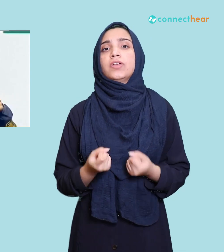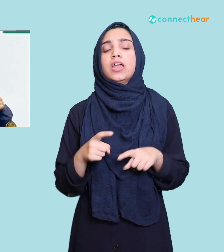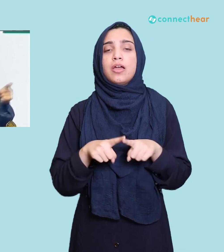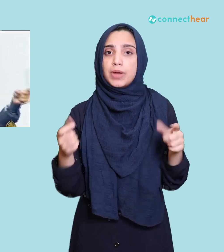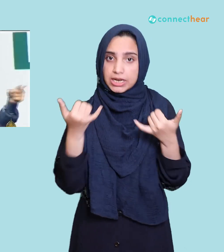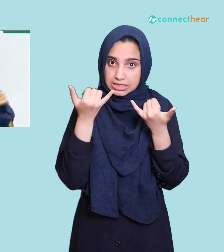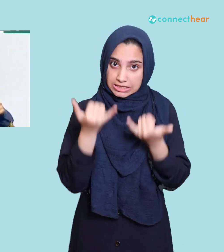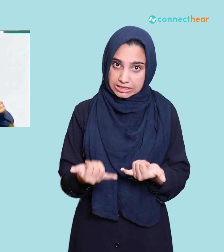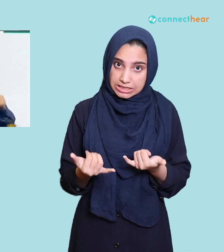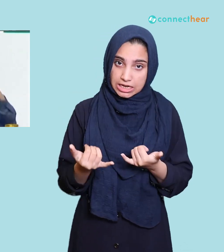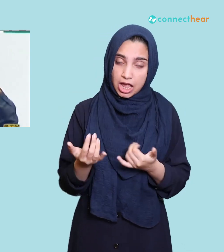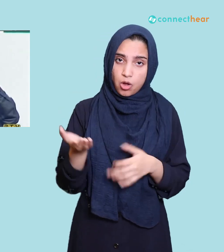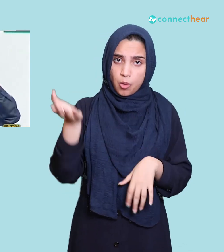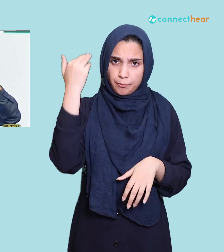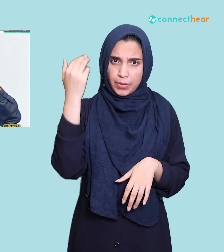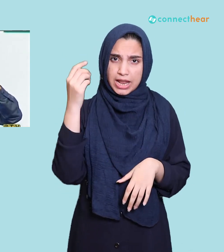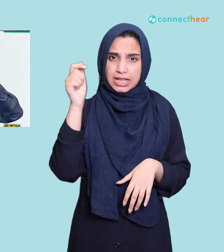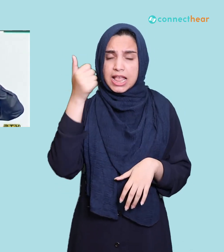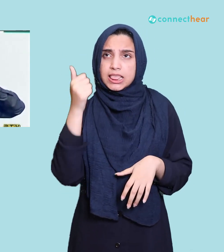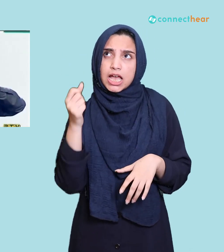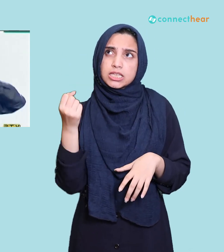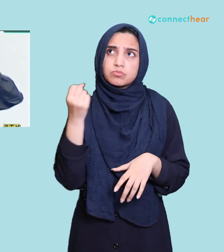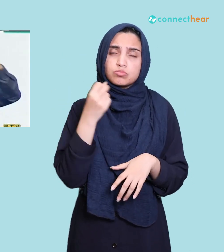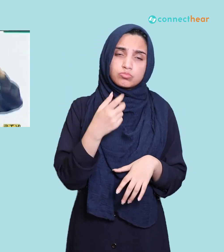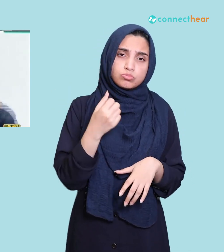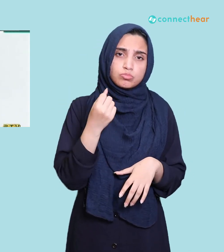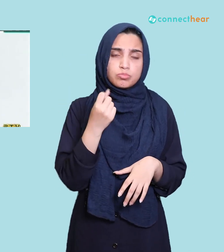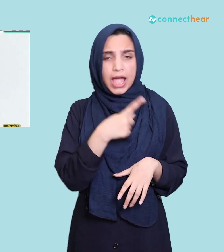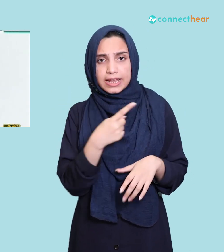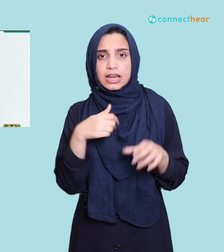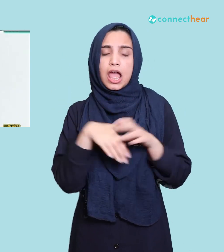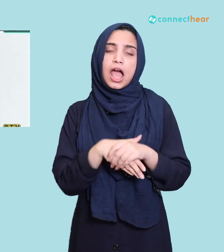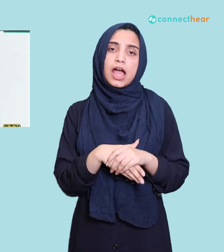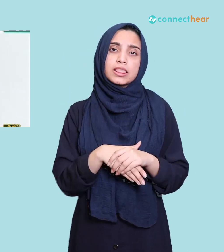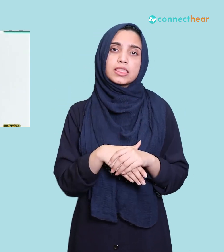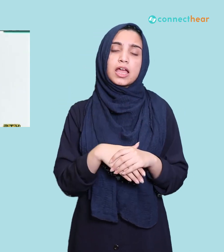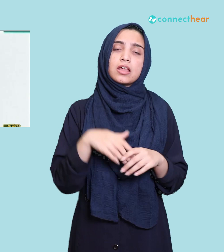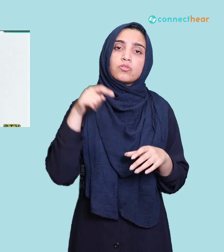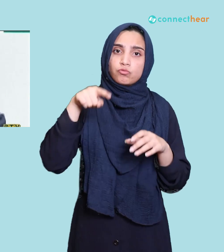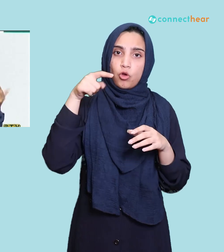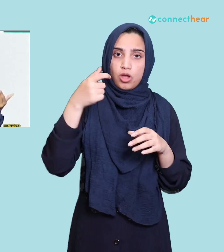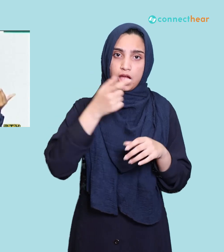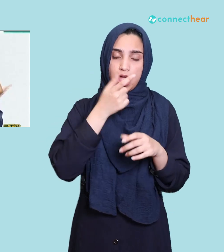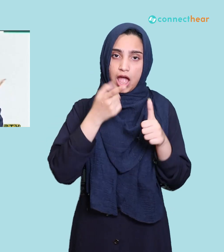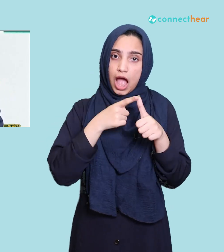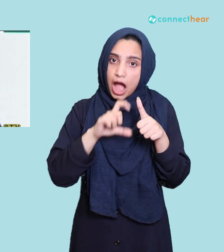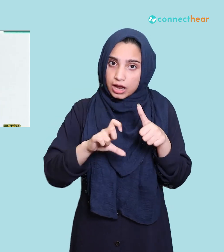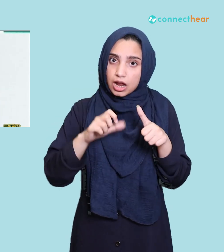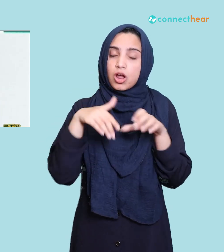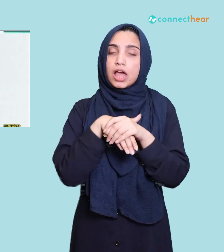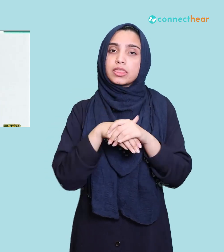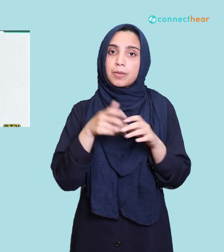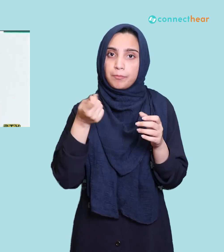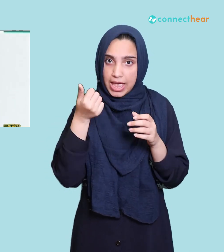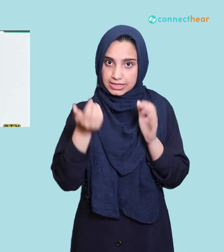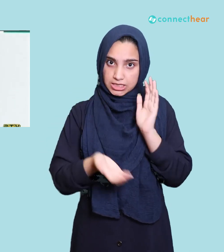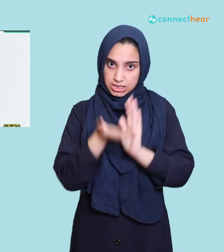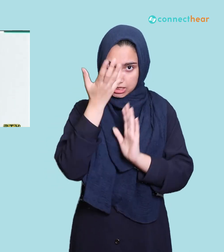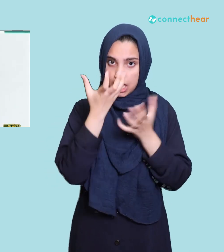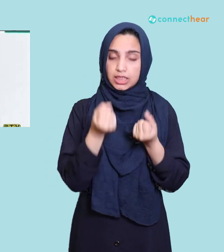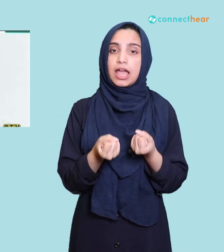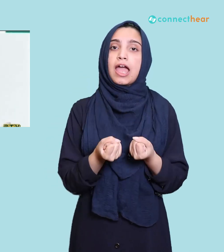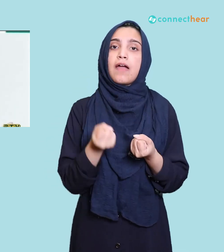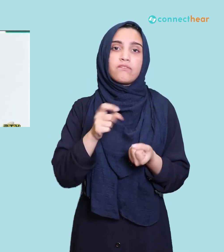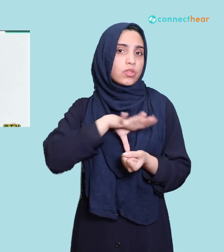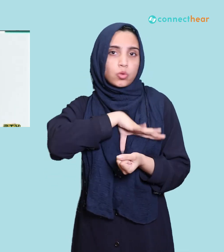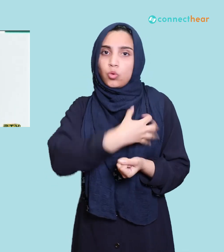اب پچھلے 10 مہینے سے جو ہمارا کرنٹ اکاؤنٹ ہے وہ سرپلس پہ ہے. تو ہمارے ملک میں زیادہ ڈالرز آ رہے ہیں بنسبت باہر جانے